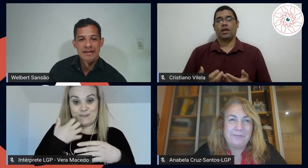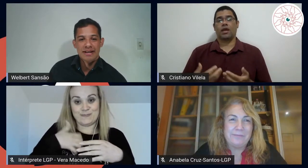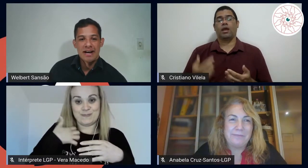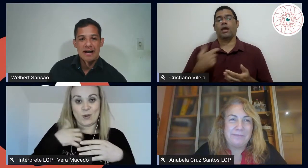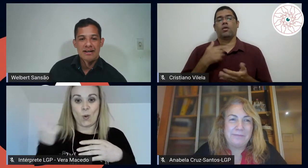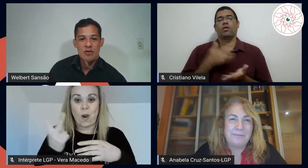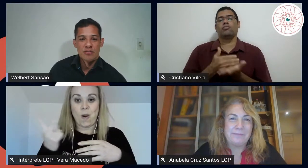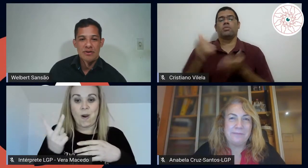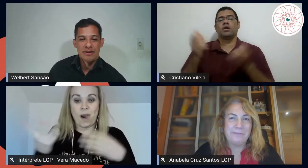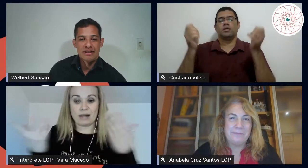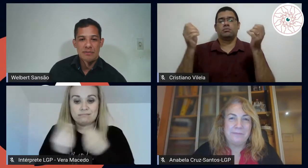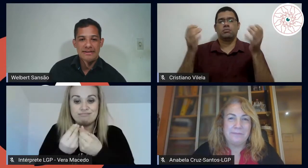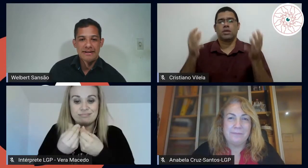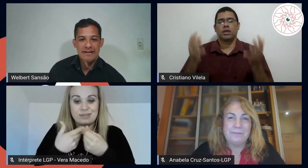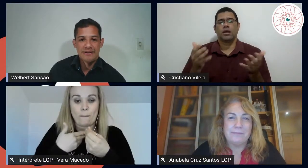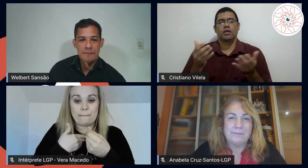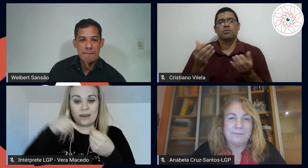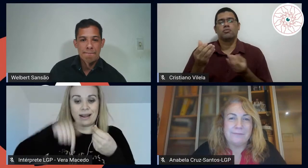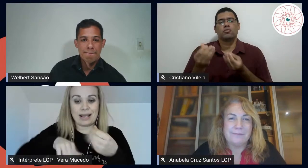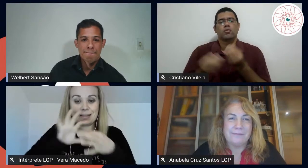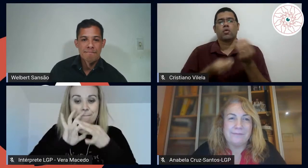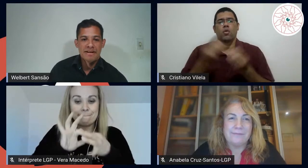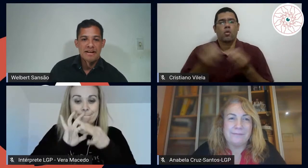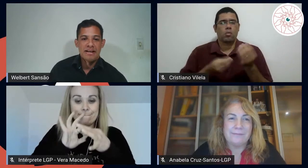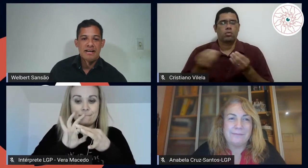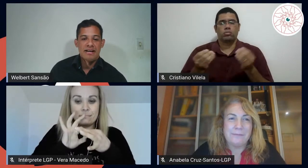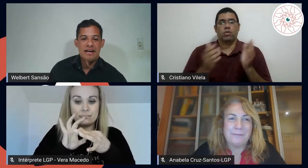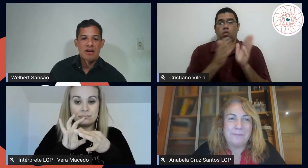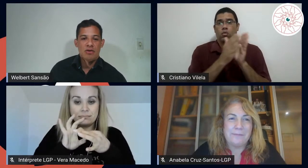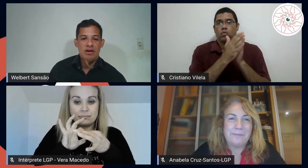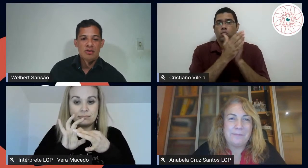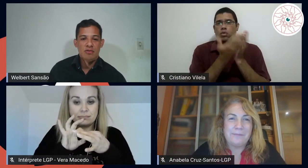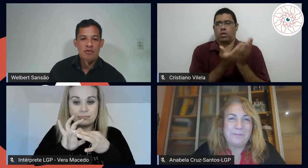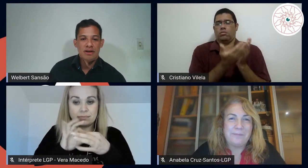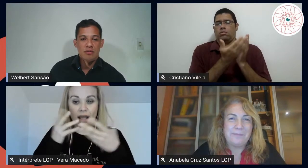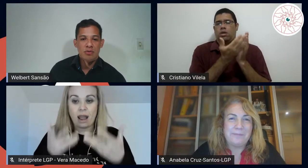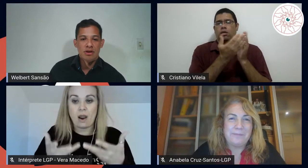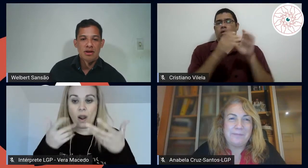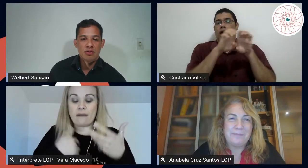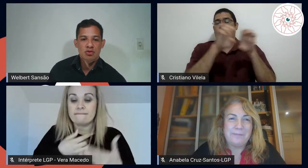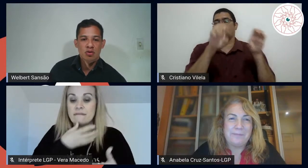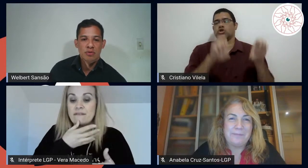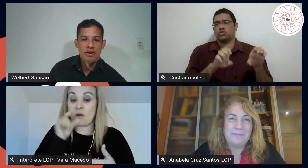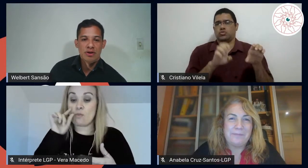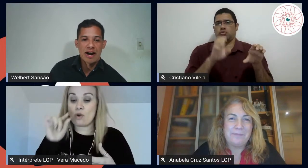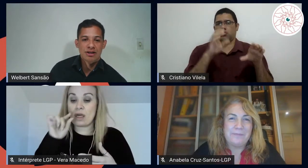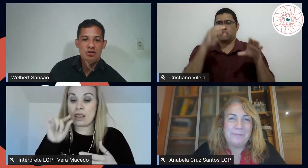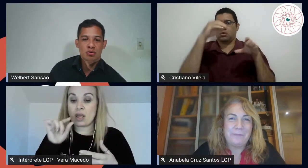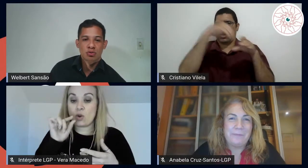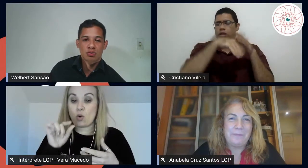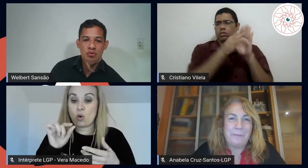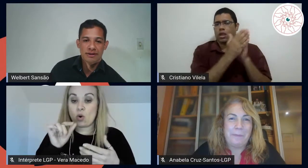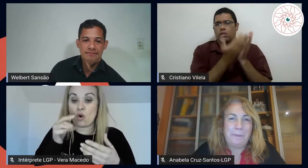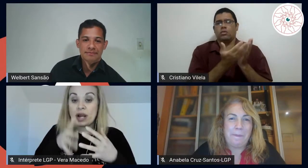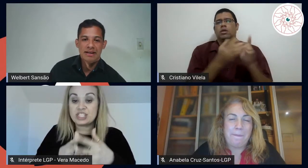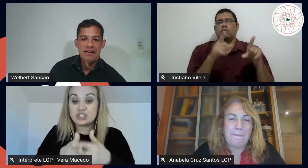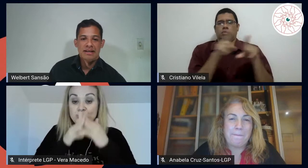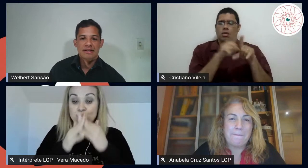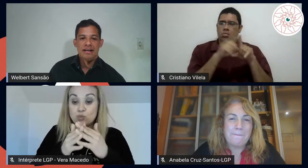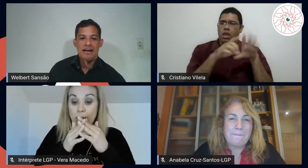ter os dois aqui comigo nessa parceria. Eh, agora eu vou falar um pouquinho sobre a